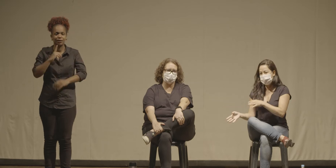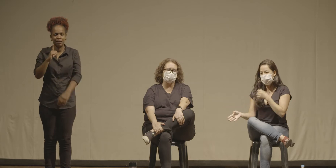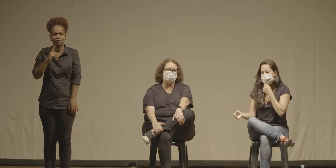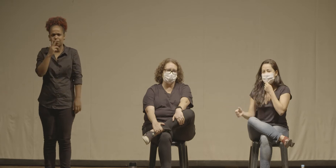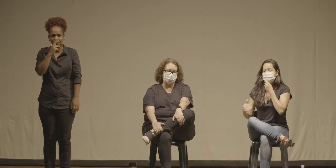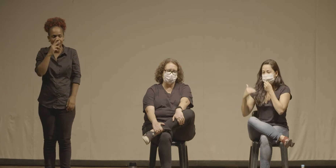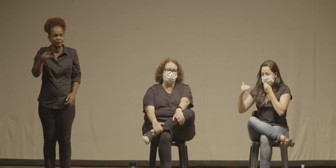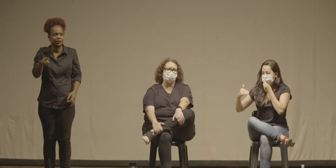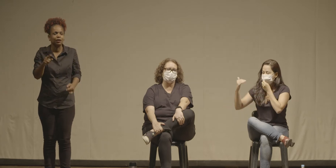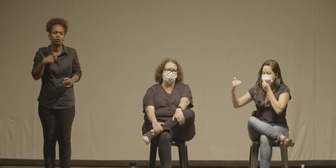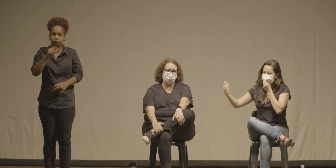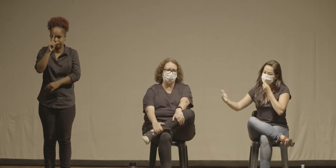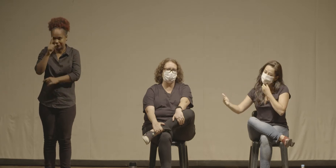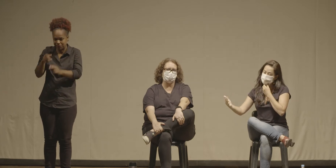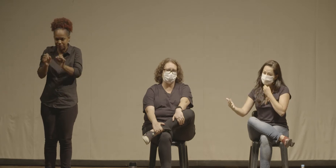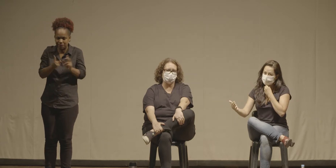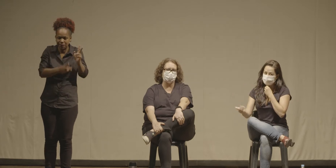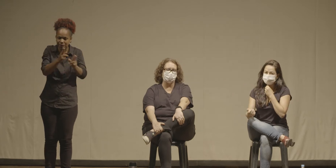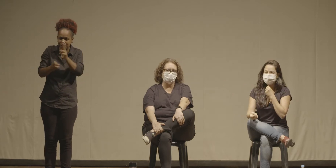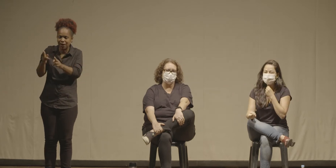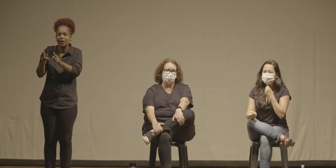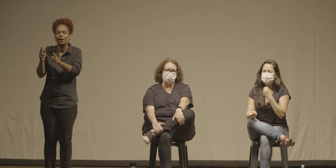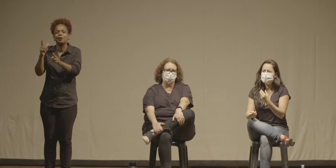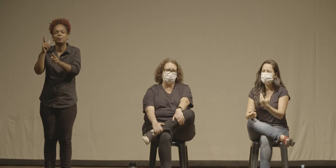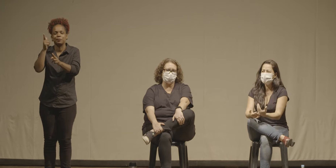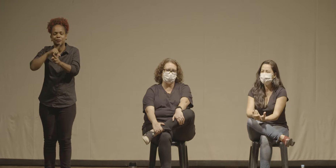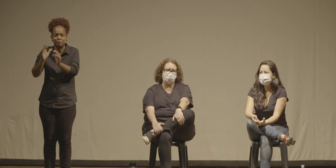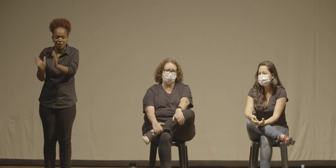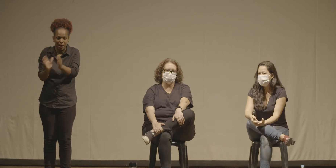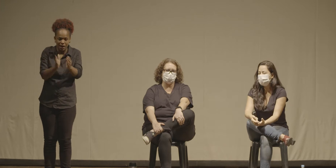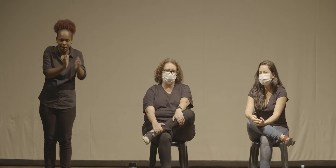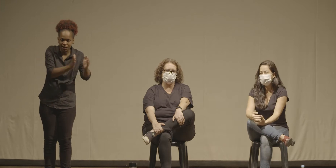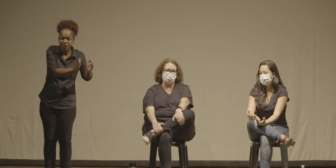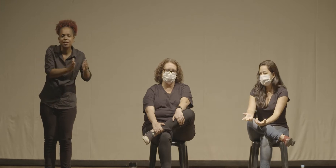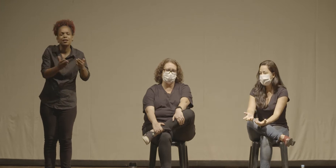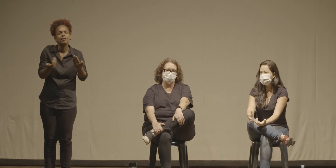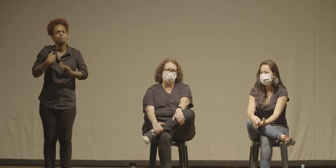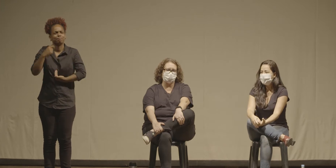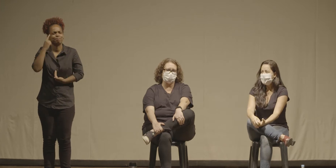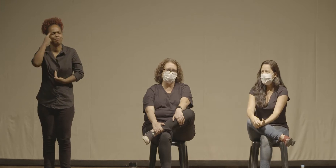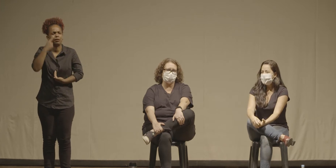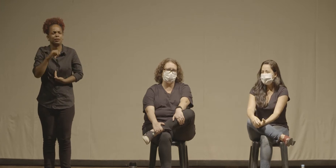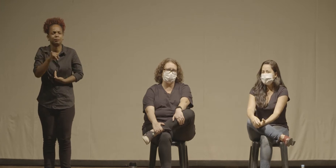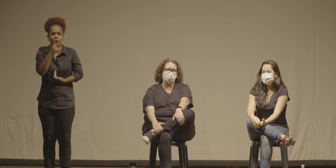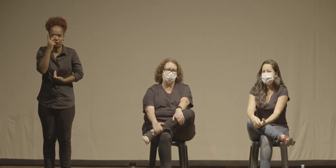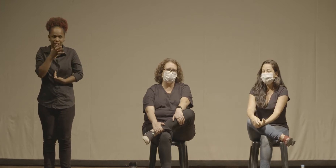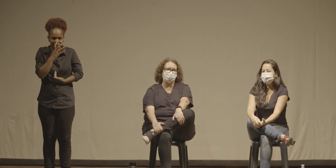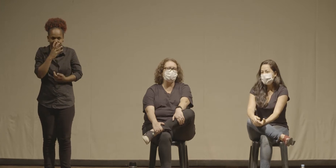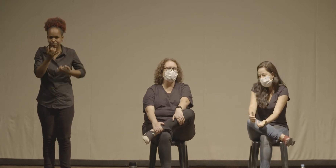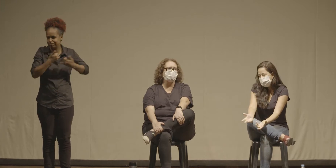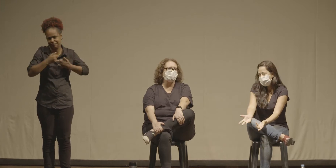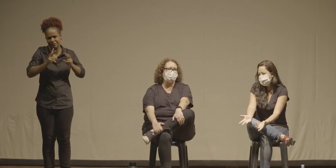dessa maneira, para chegar realmente nesse lugar. Então, o que a gente sempre ouve de quem assiste é que,